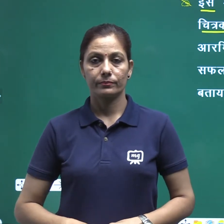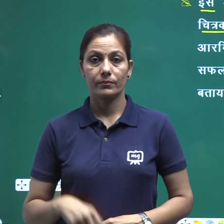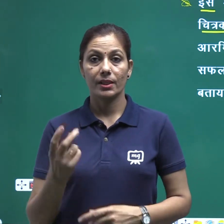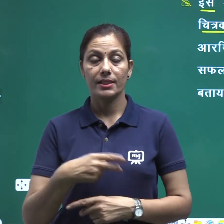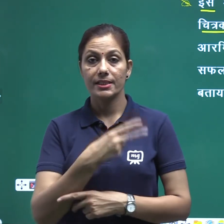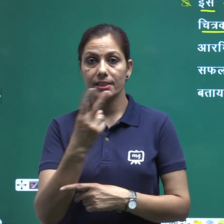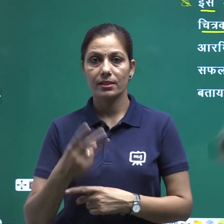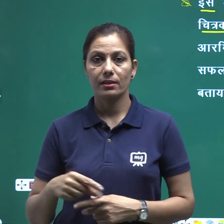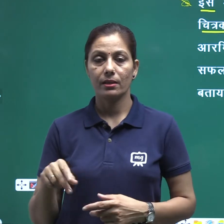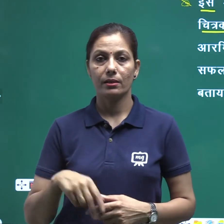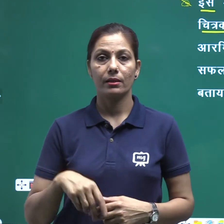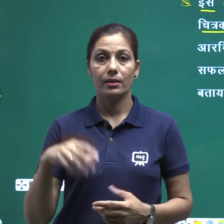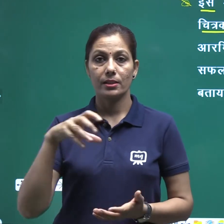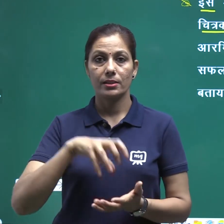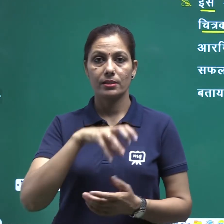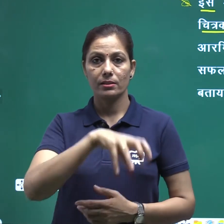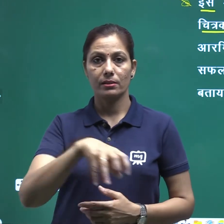चित्रकला के क्षेत्र में